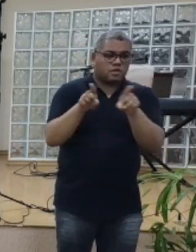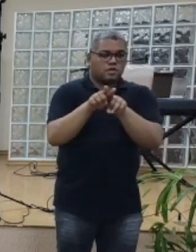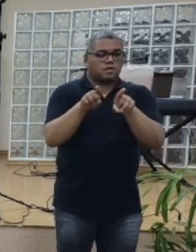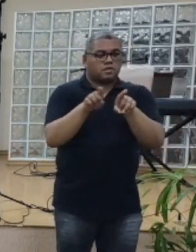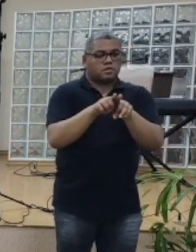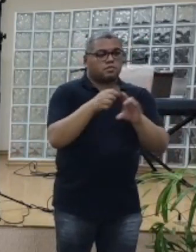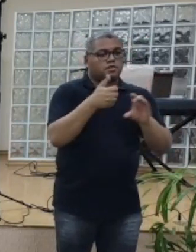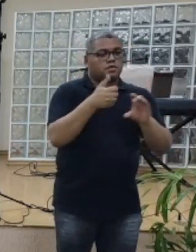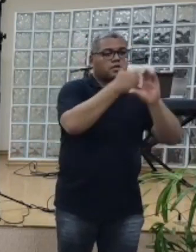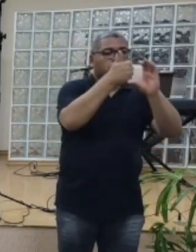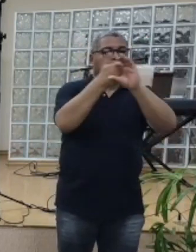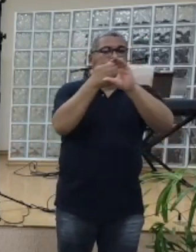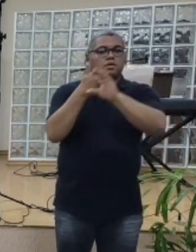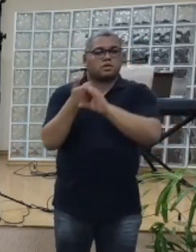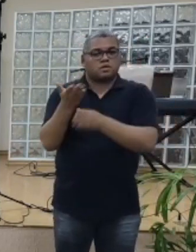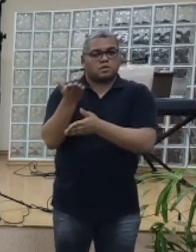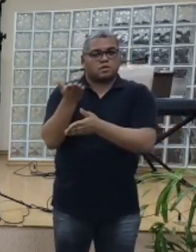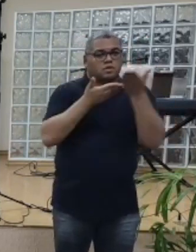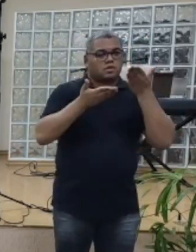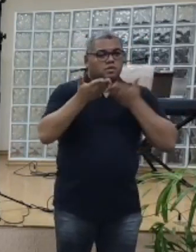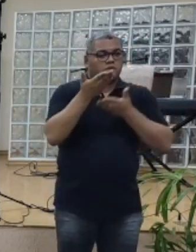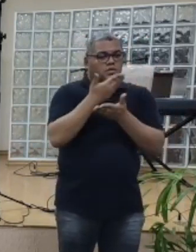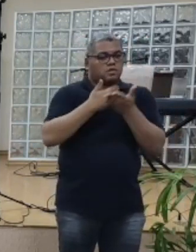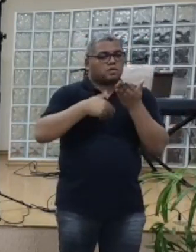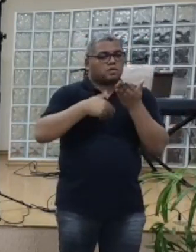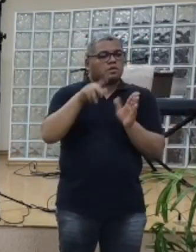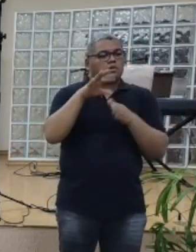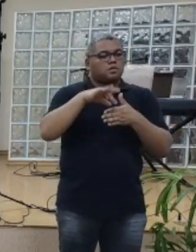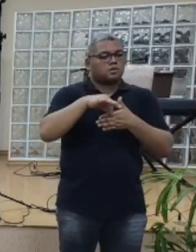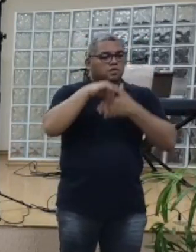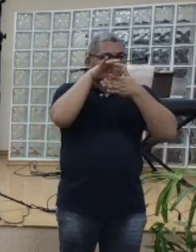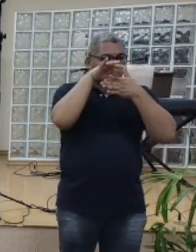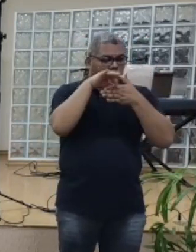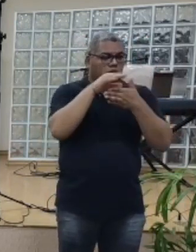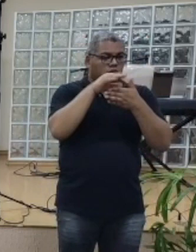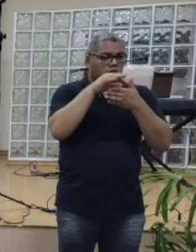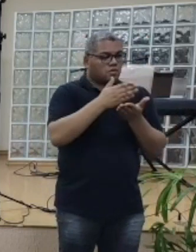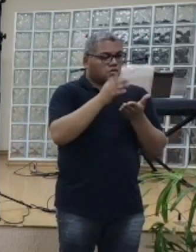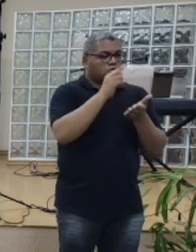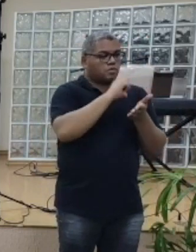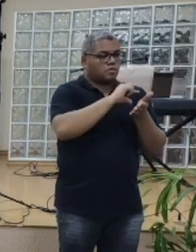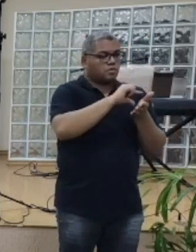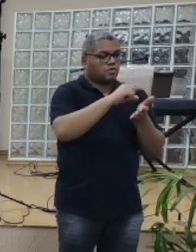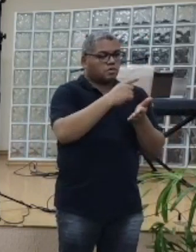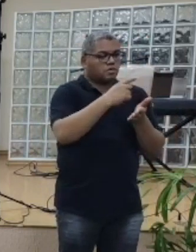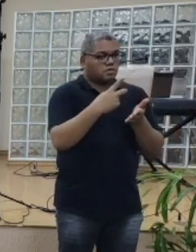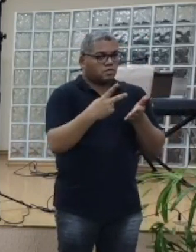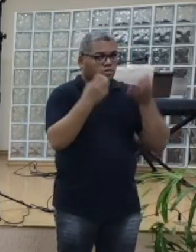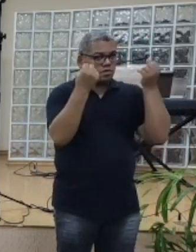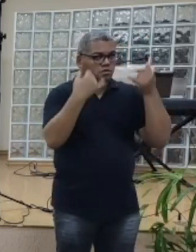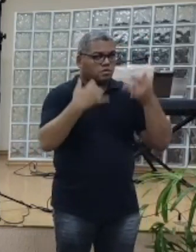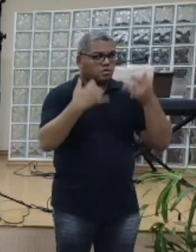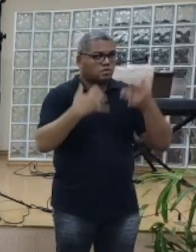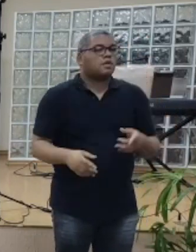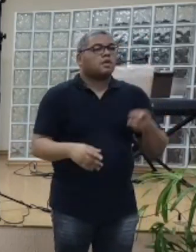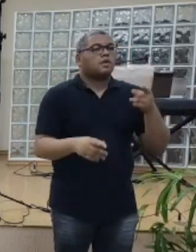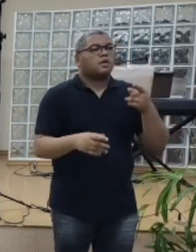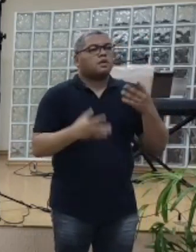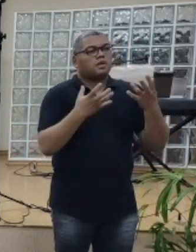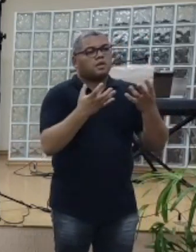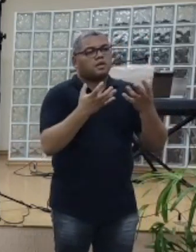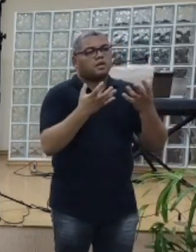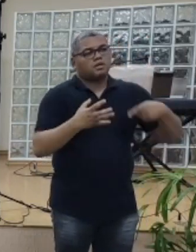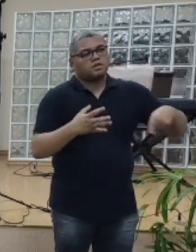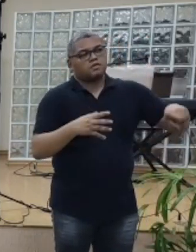inicia aqui, o nosso versículo 12, sejam como eu sou, porque também eu sou como